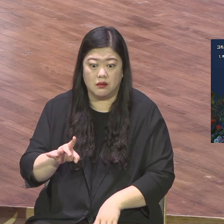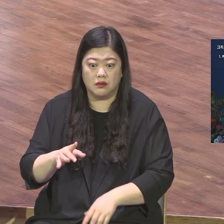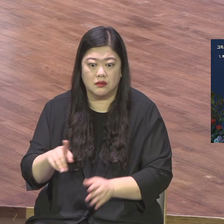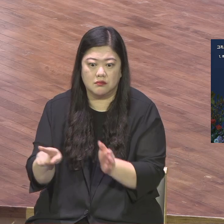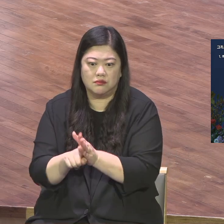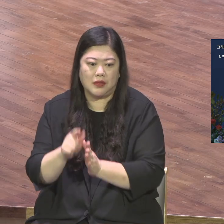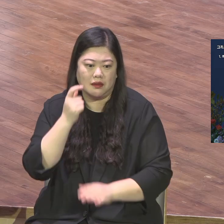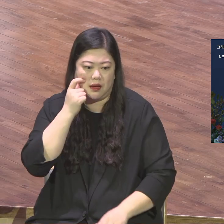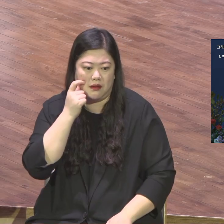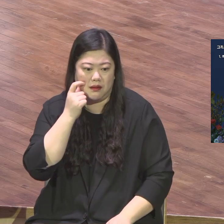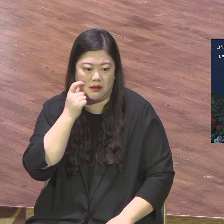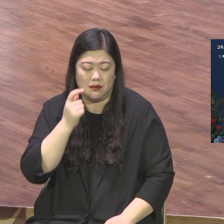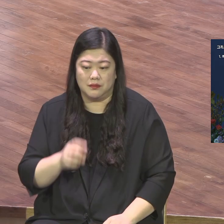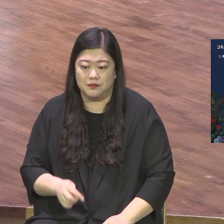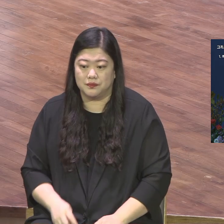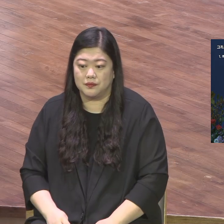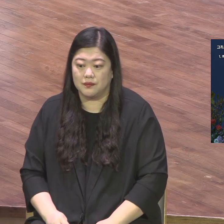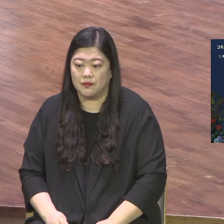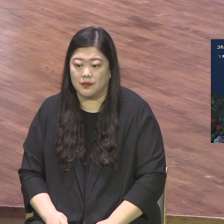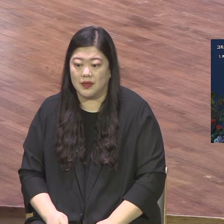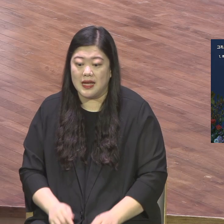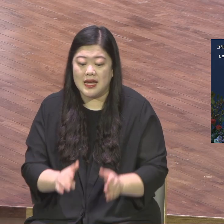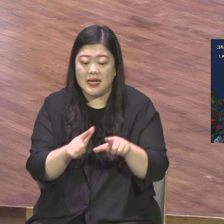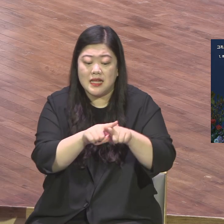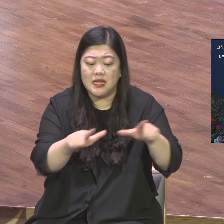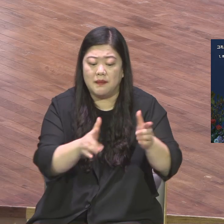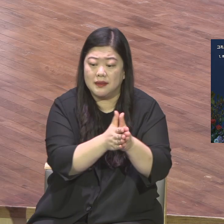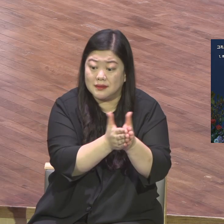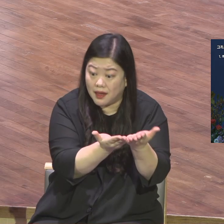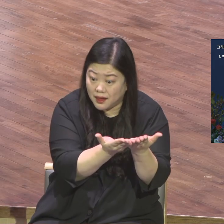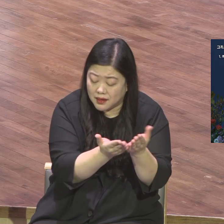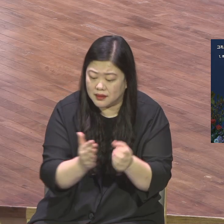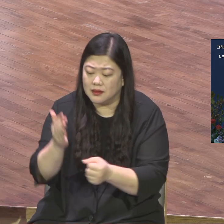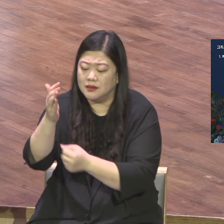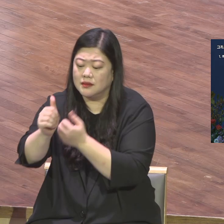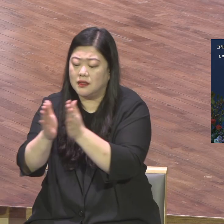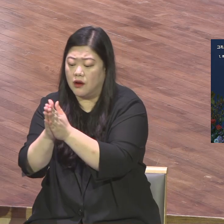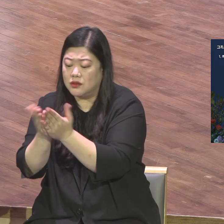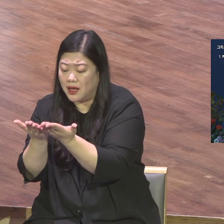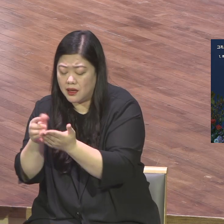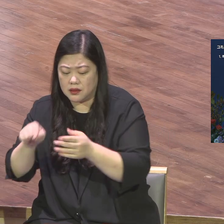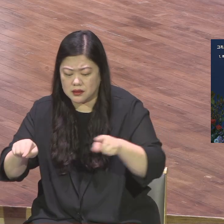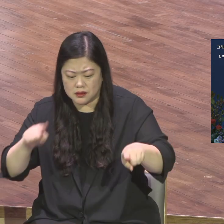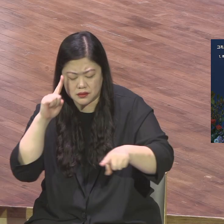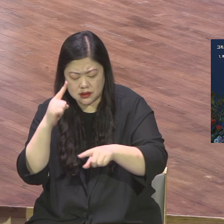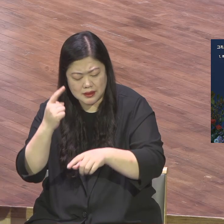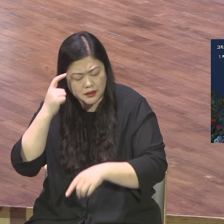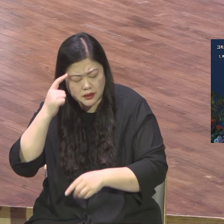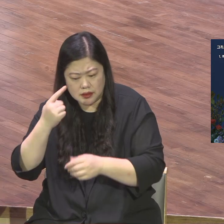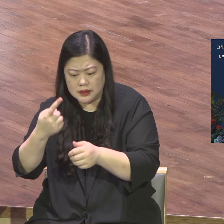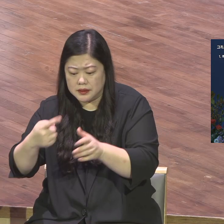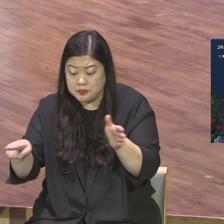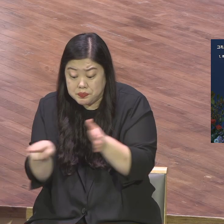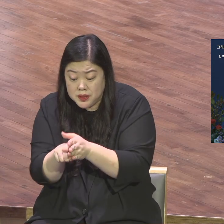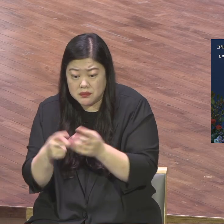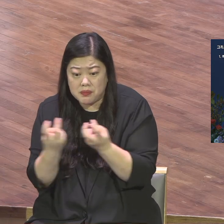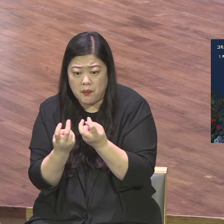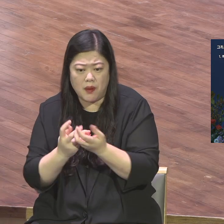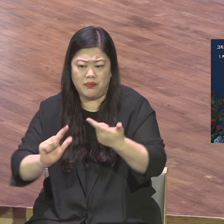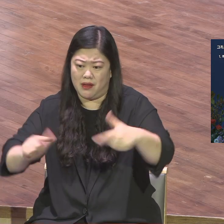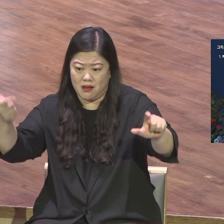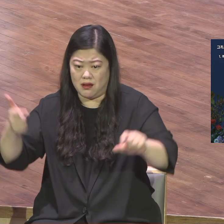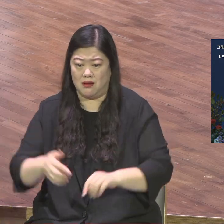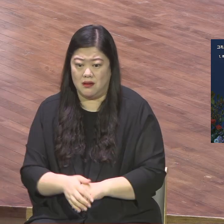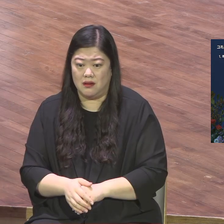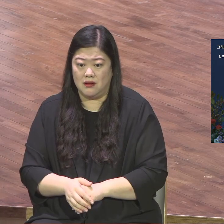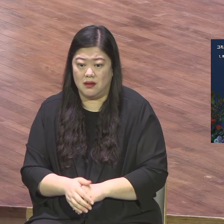영의 세계는요 영으로 알아듣는 겁니다. 영의 말을 영이 알아듣지 영의 말을 육이 못 알아듣는 거예요. 그래서 영의 말을 하면